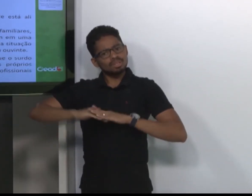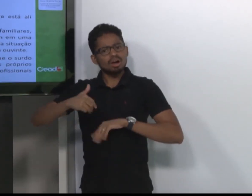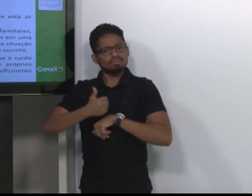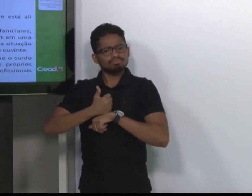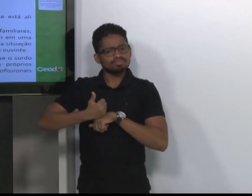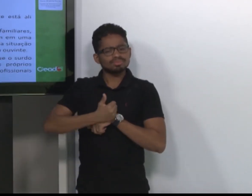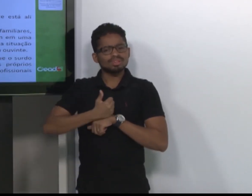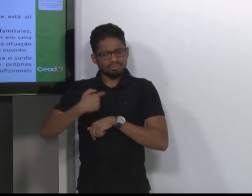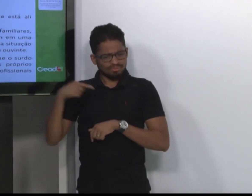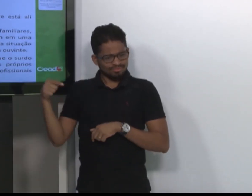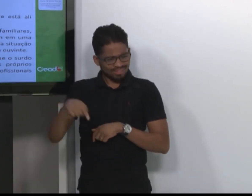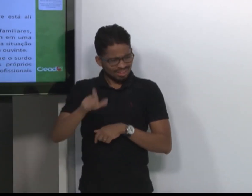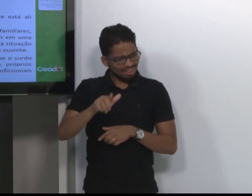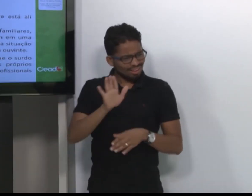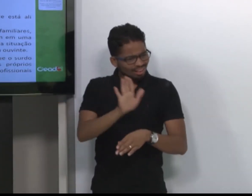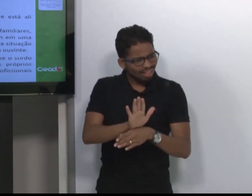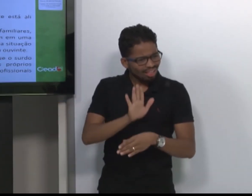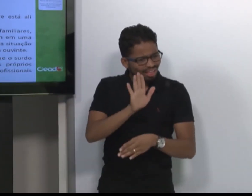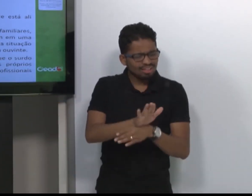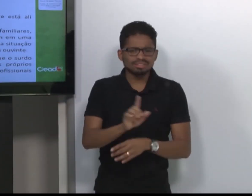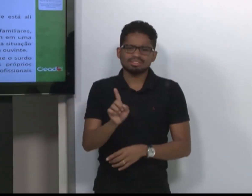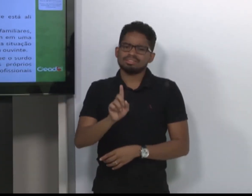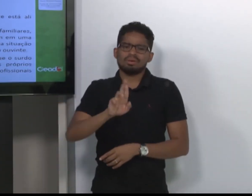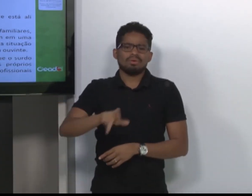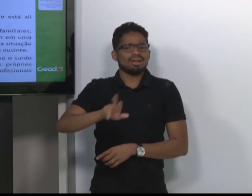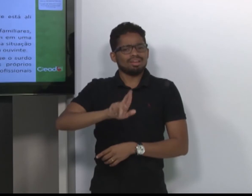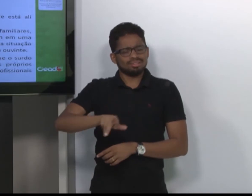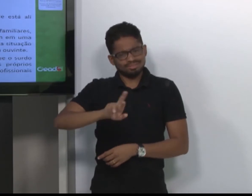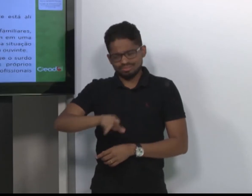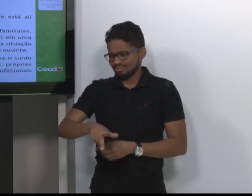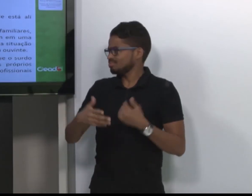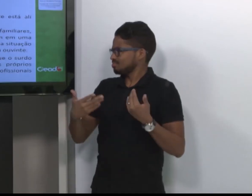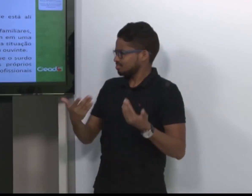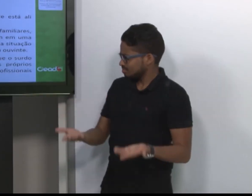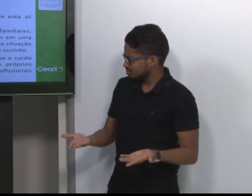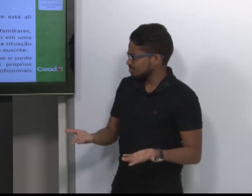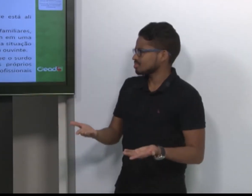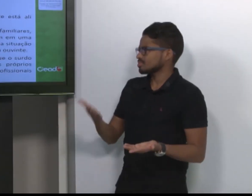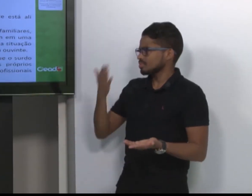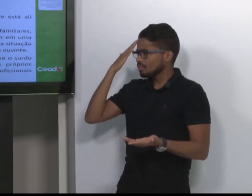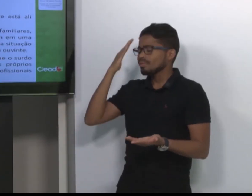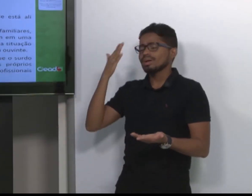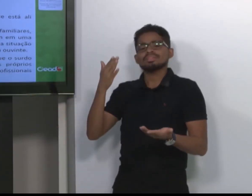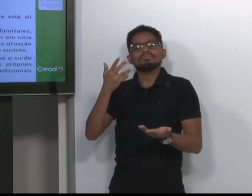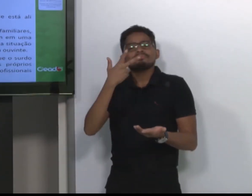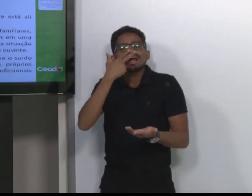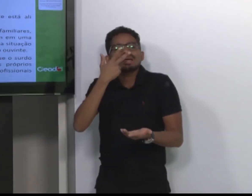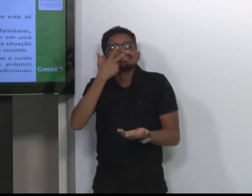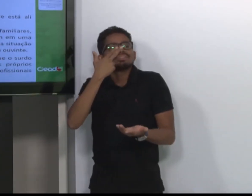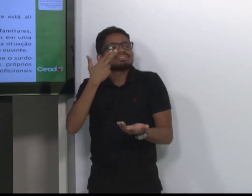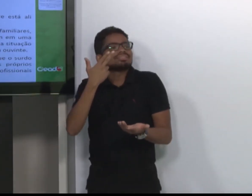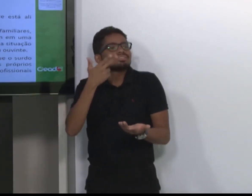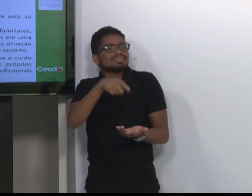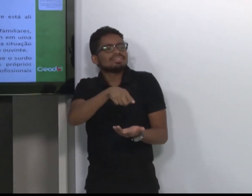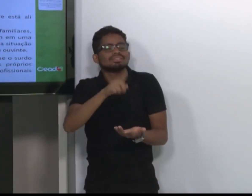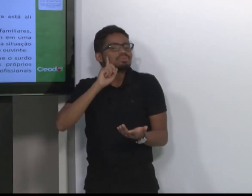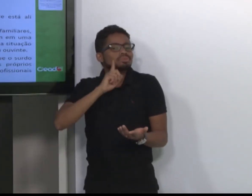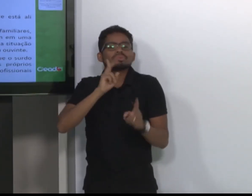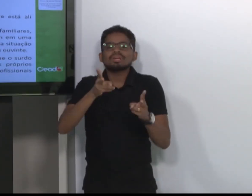Nessa situação, o surdo é visto como limitado, com dificuldades e que há necessidade